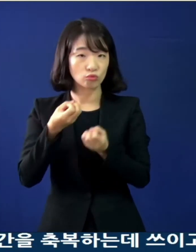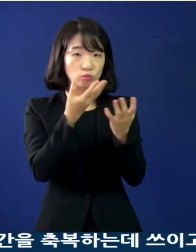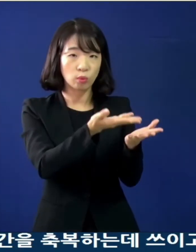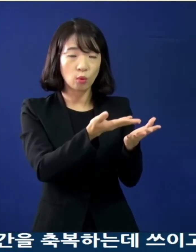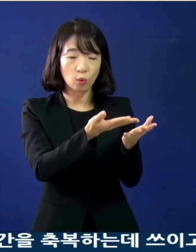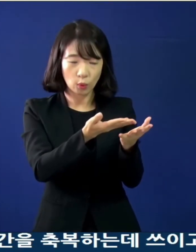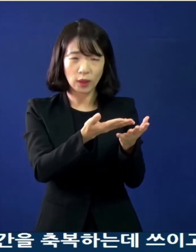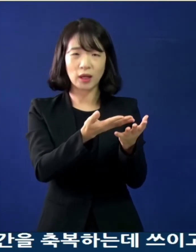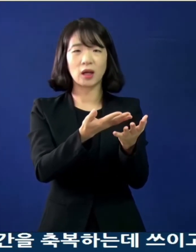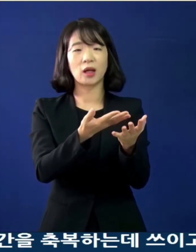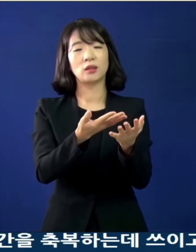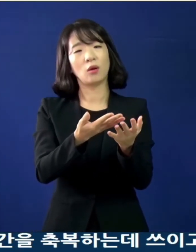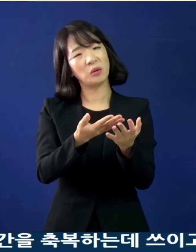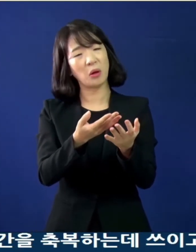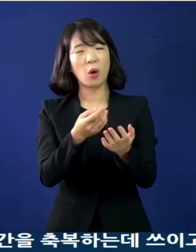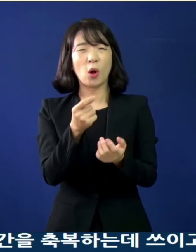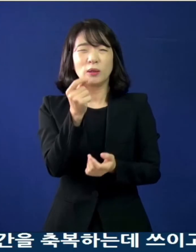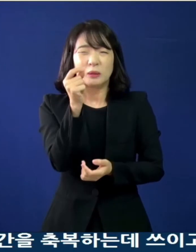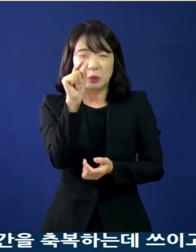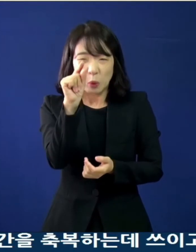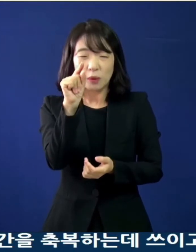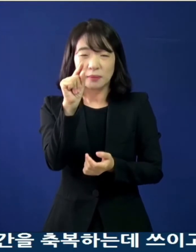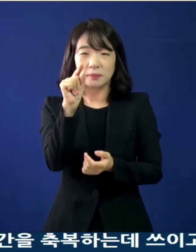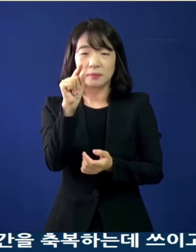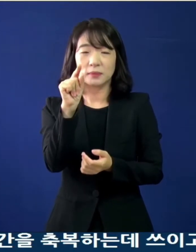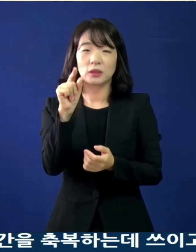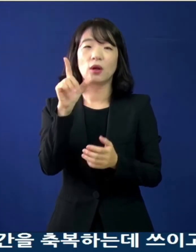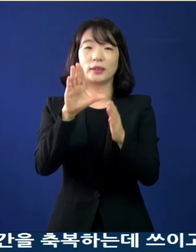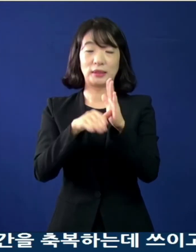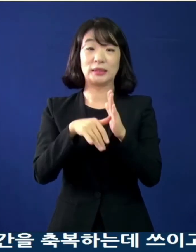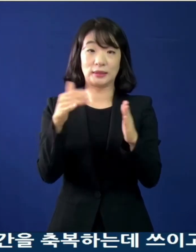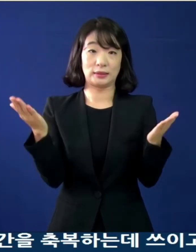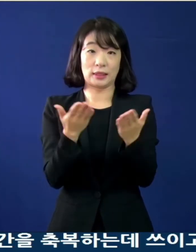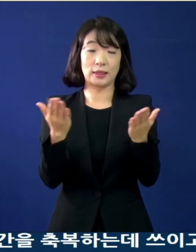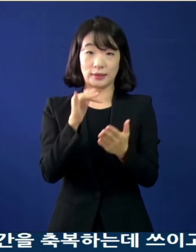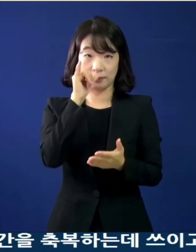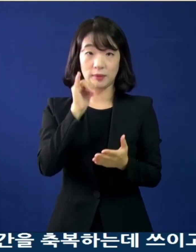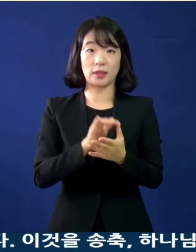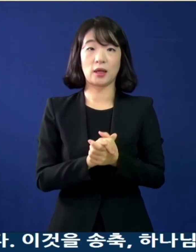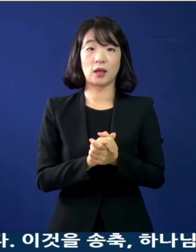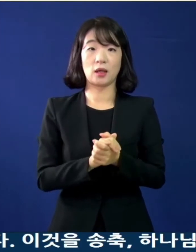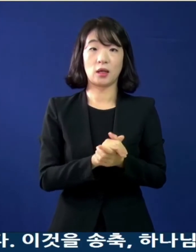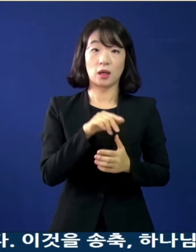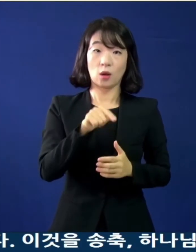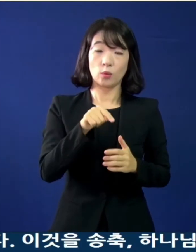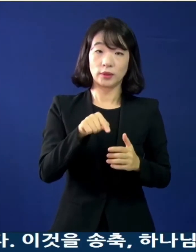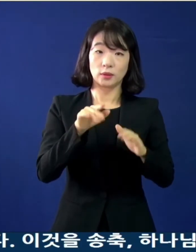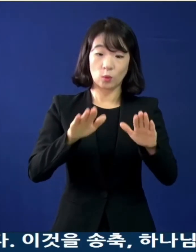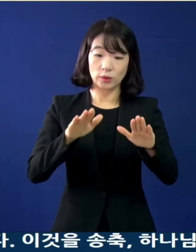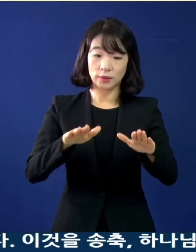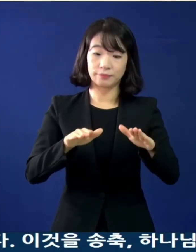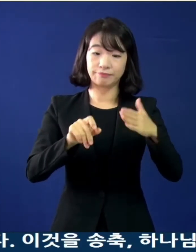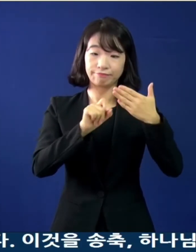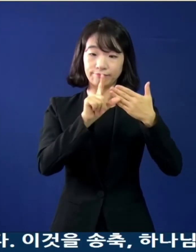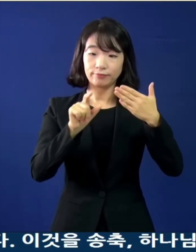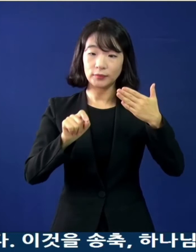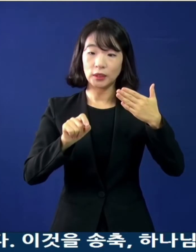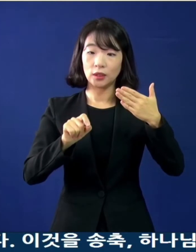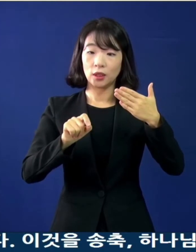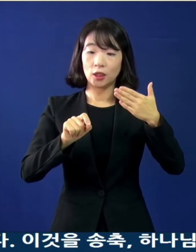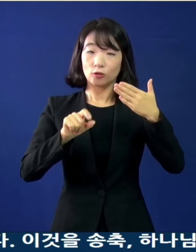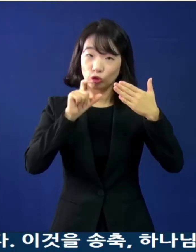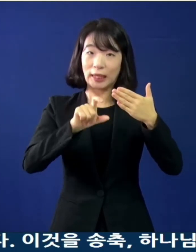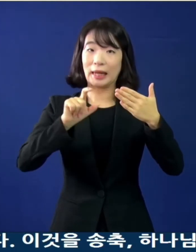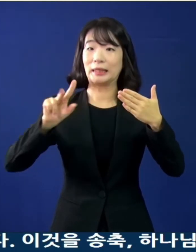그 예를 셀 정도로 드뭅니다. 이 본문에 나오는 것은 인간이 인간을 축복하는 거죠. 아론이